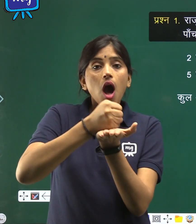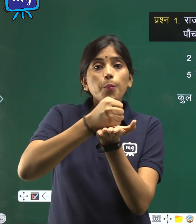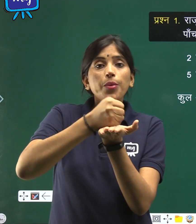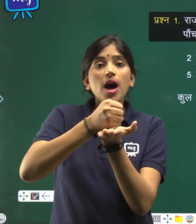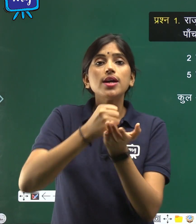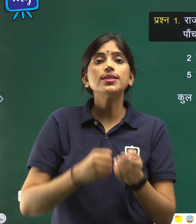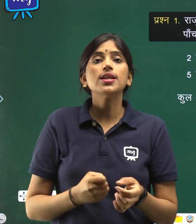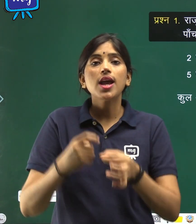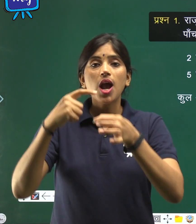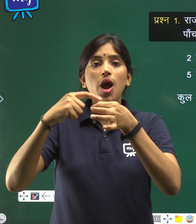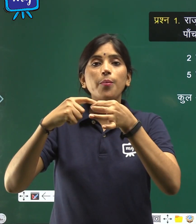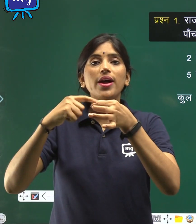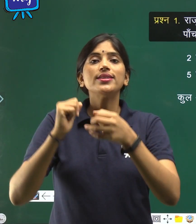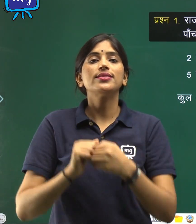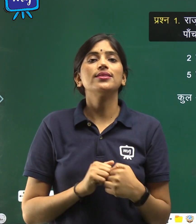अभ्यास